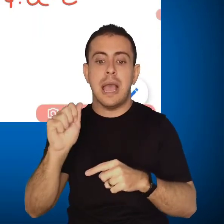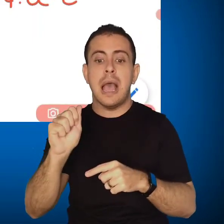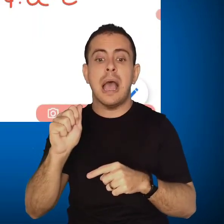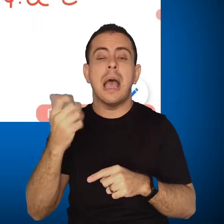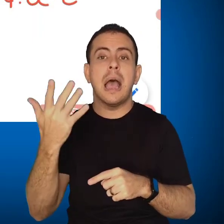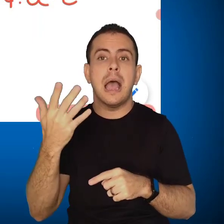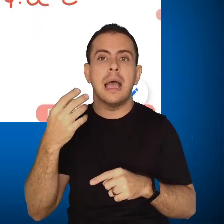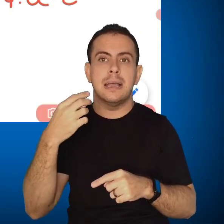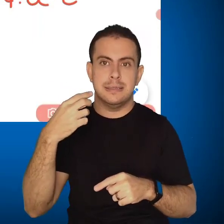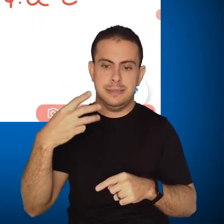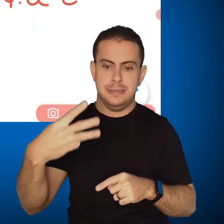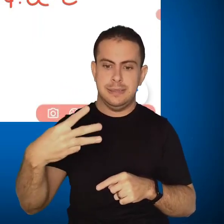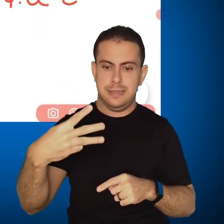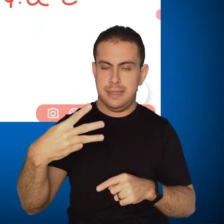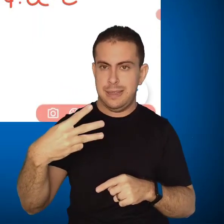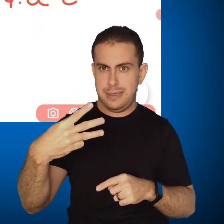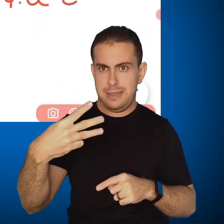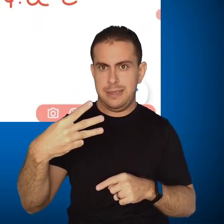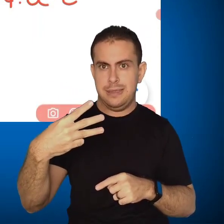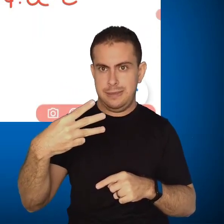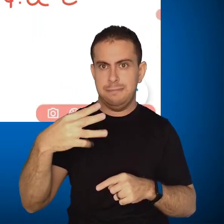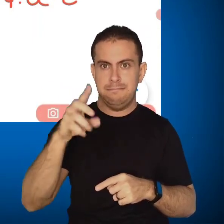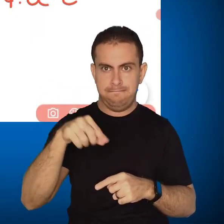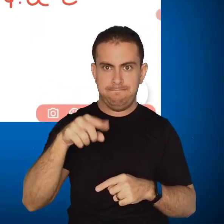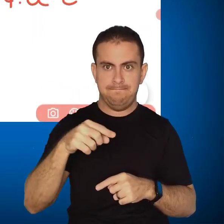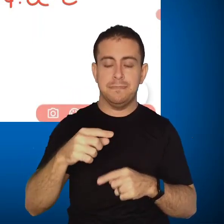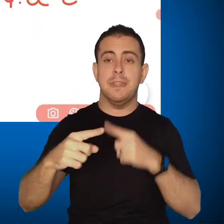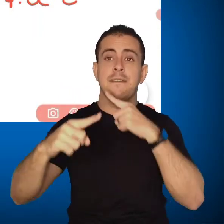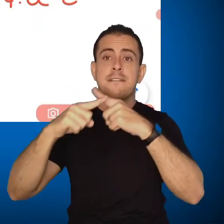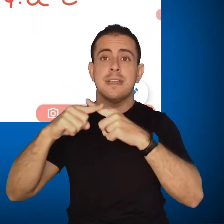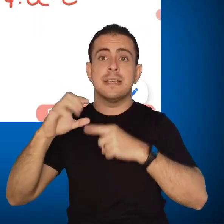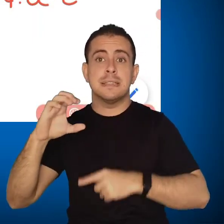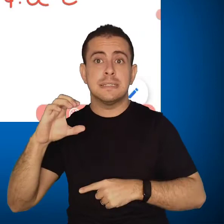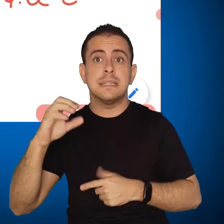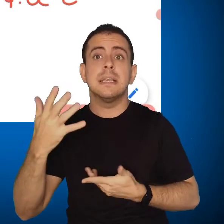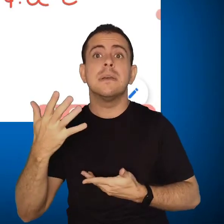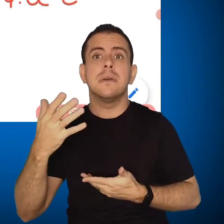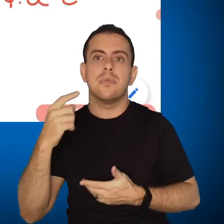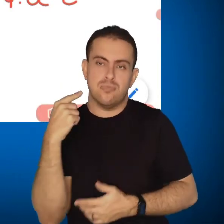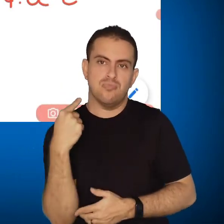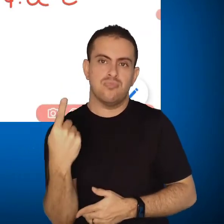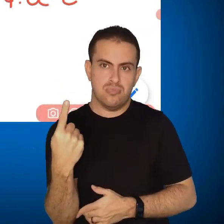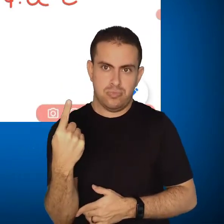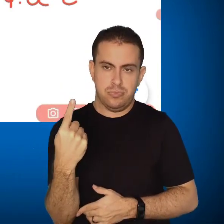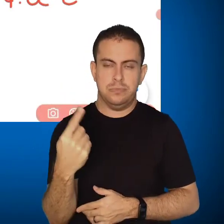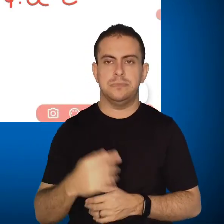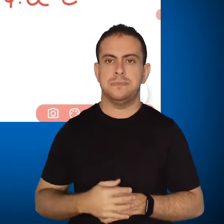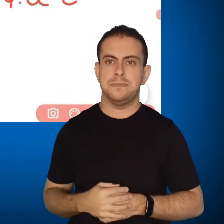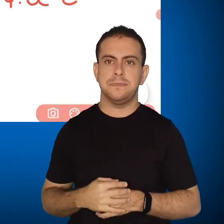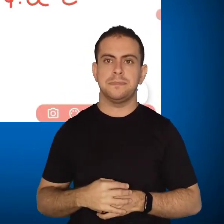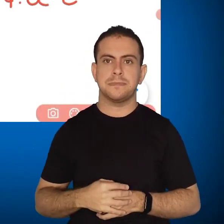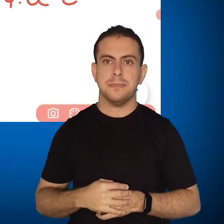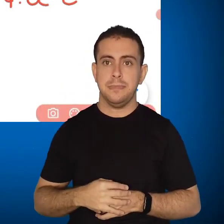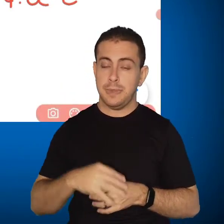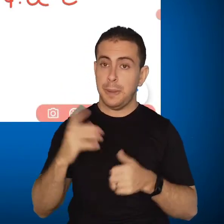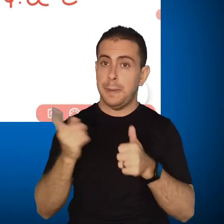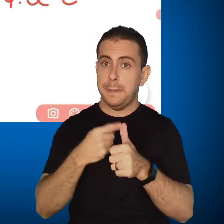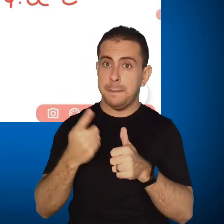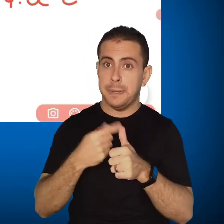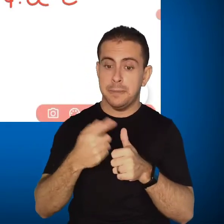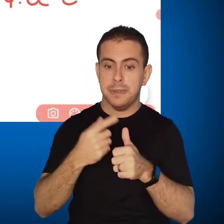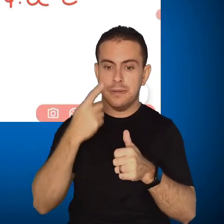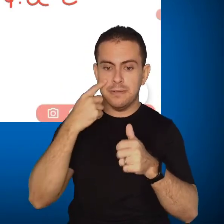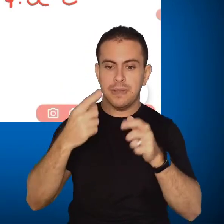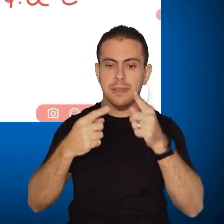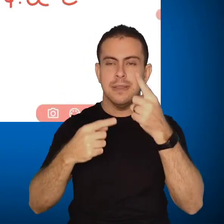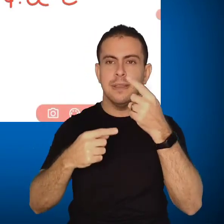4 vezes o a que você está visualizando aí, que é 3, vezes o c que você está visualizando, que é 1. Primeira coisa, você vai